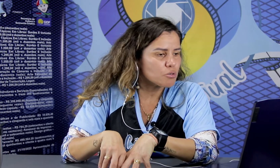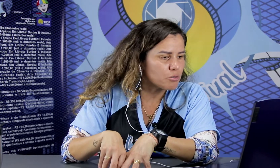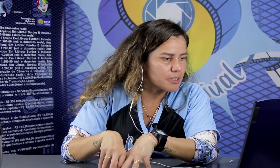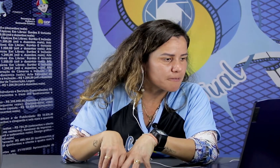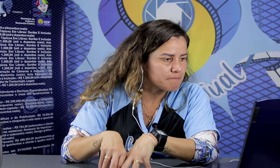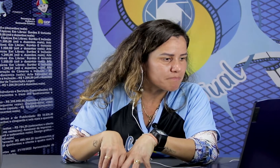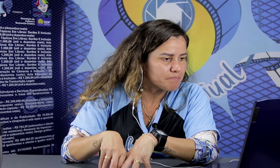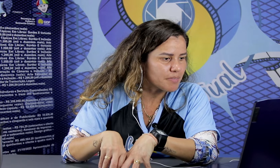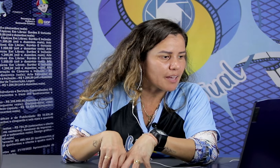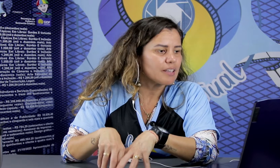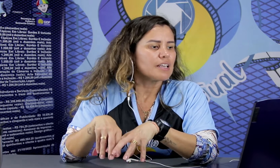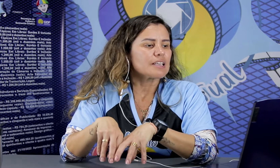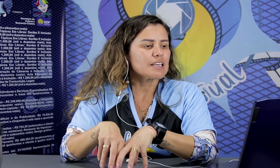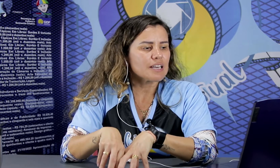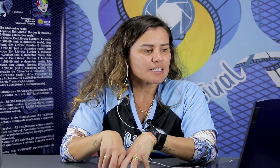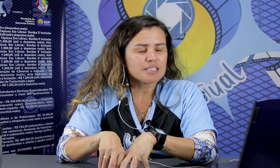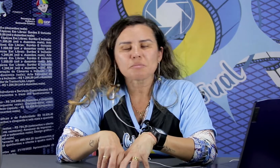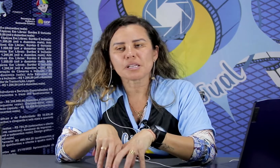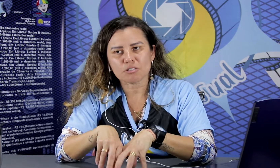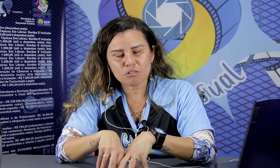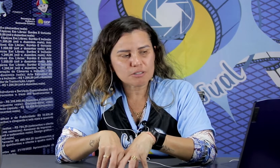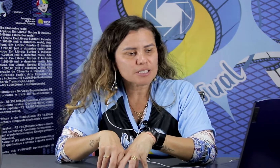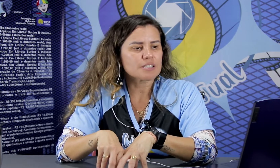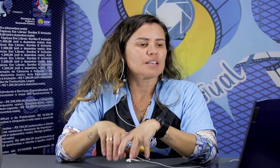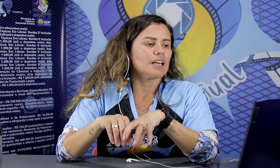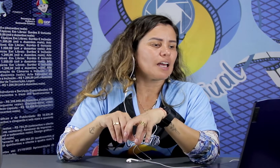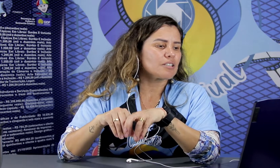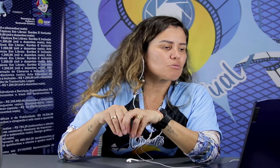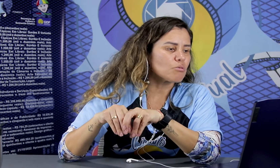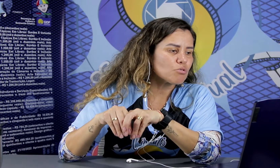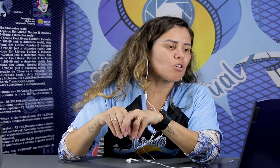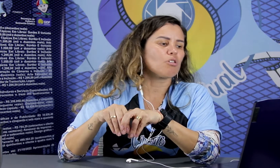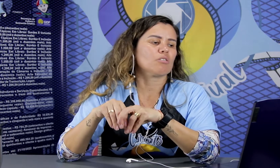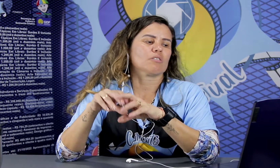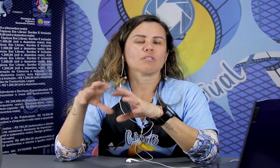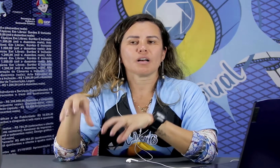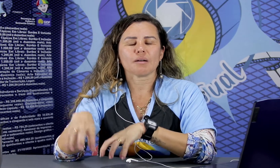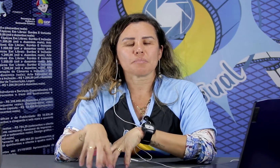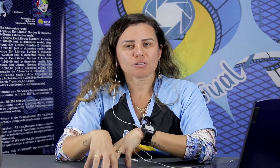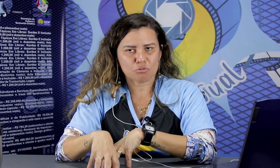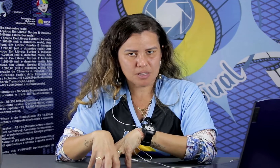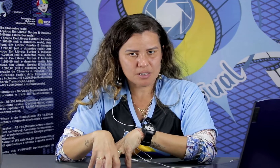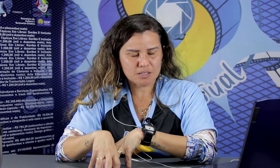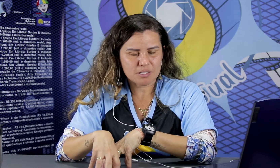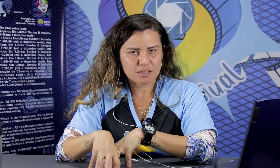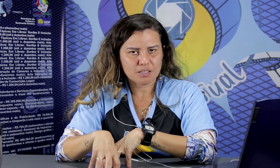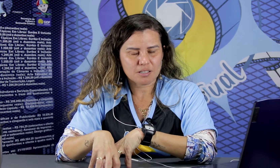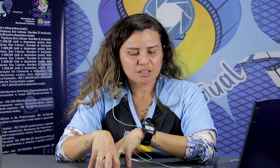concluir, né? Que essas limitações, elas não são só pela surdez.